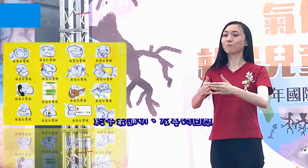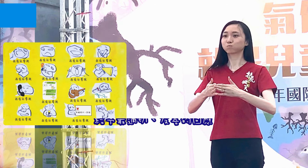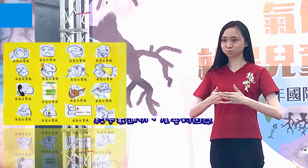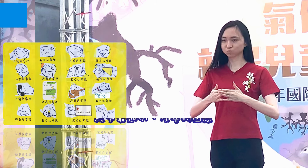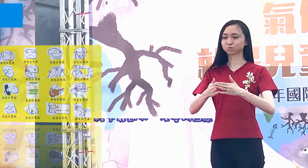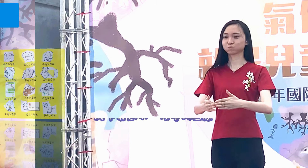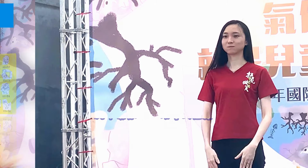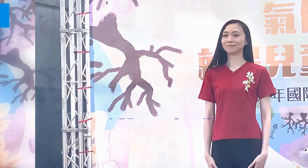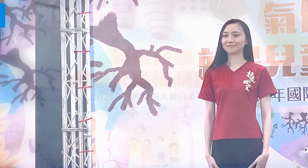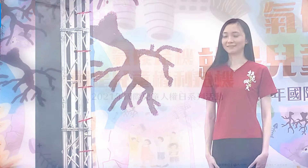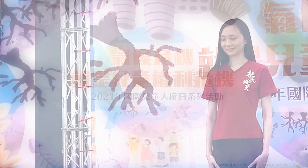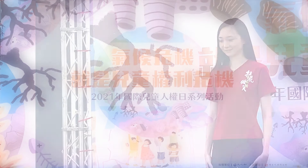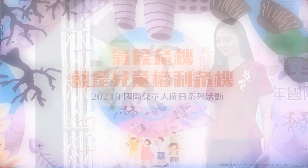的回应。